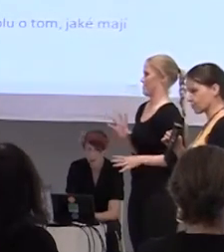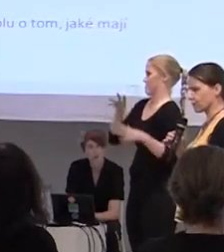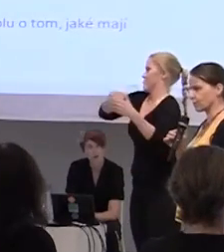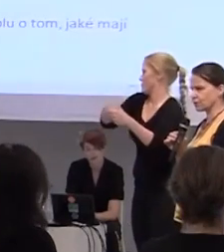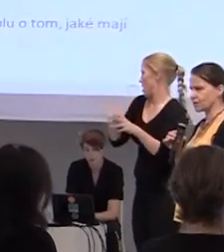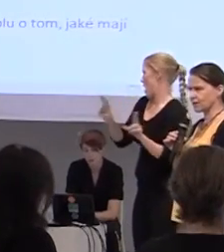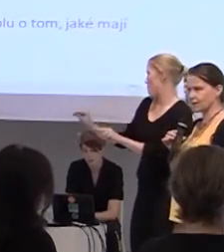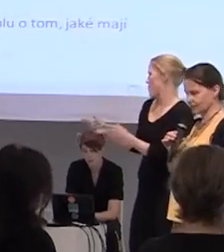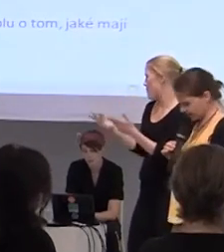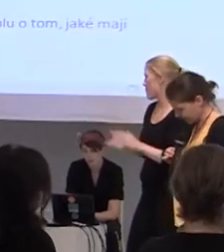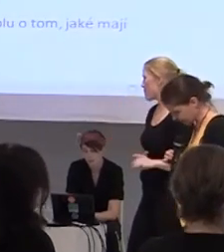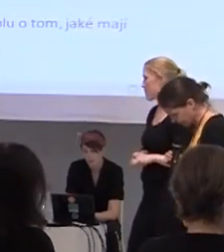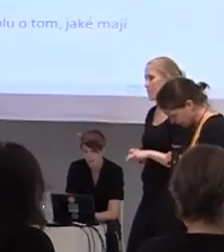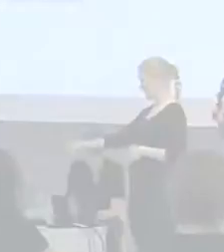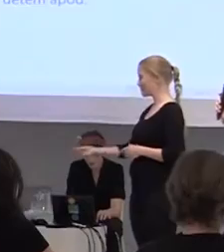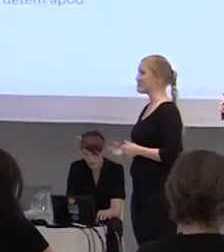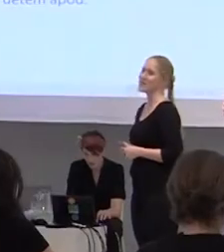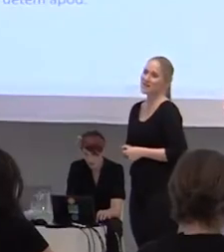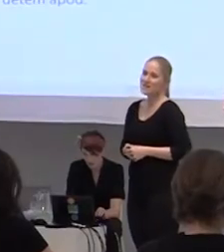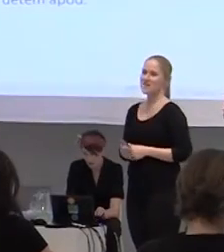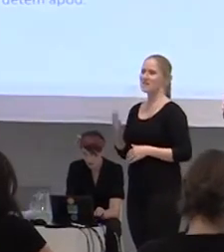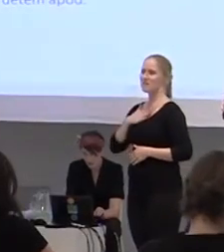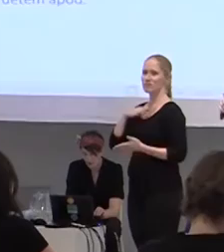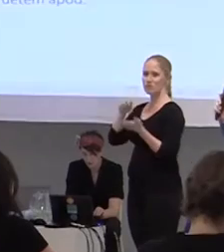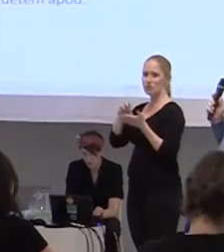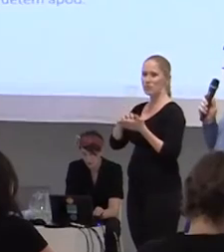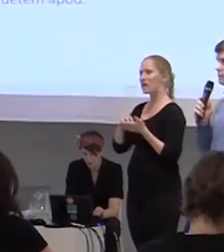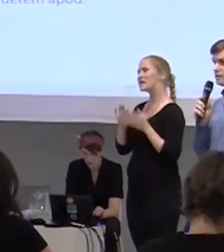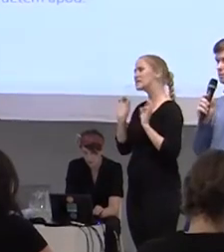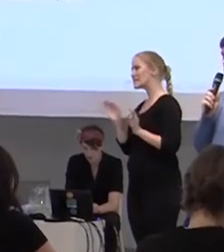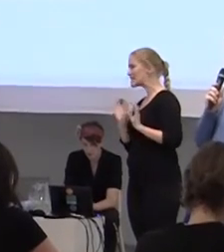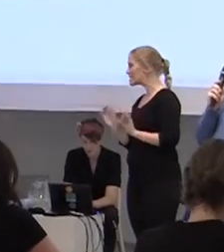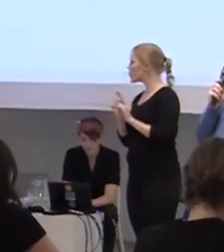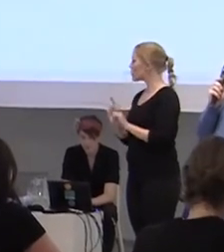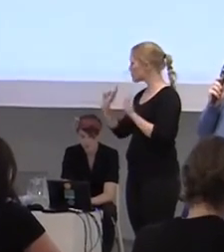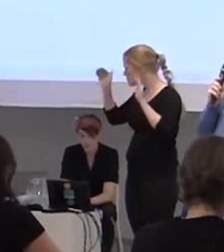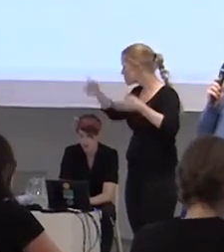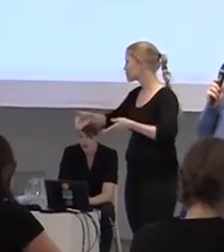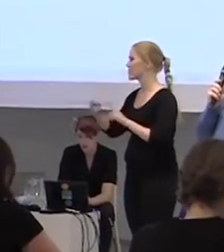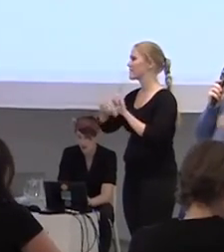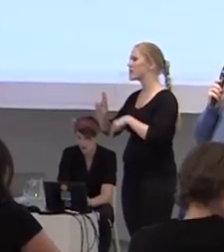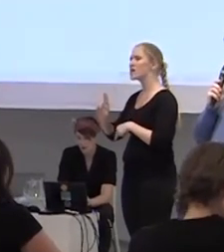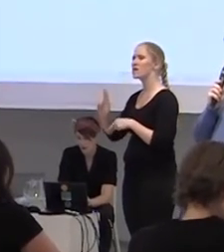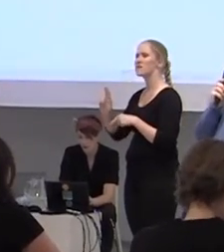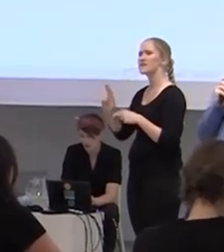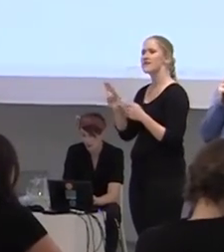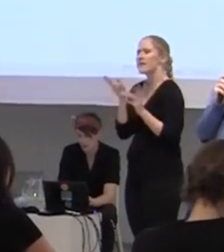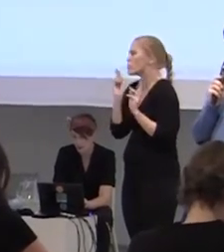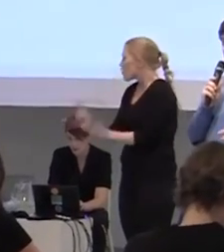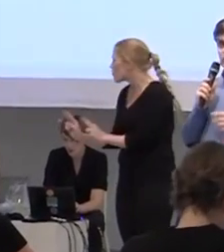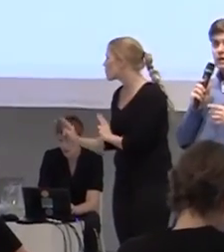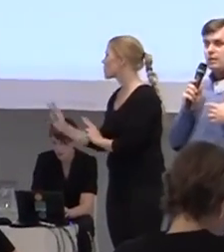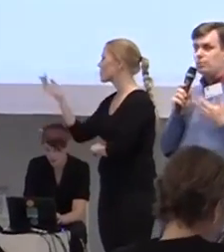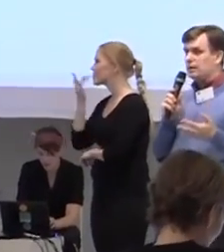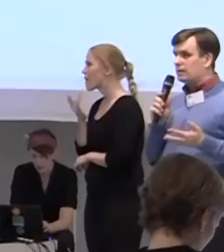jak zohledňuje ty moderní trendy a tak dále. Naše skupina byla specifická, my jsme se zabývali spíš těmi jednotlivými variantami a vizemi,